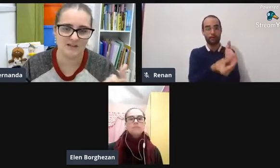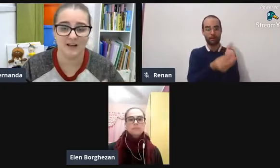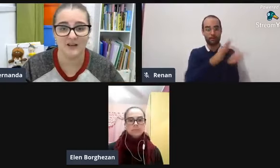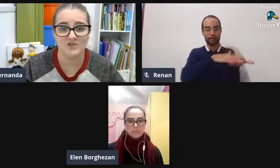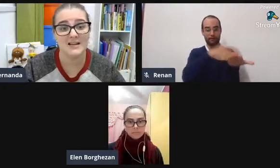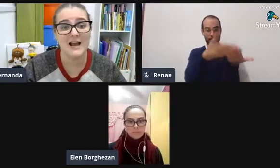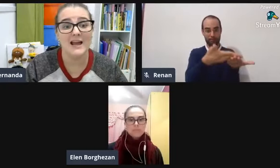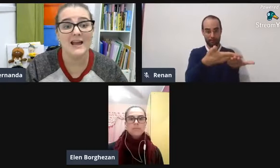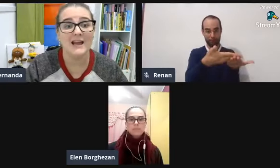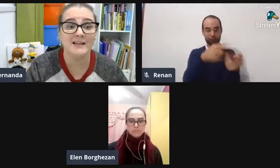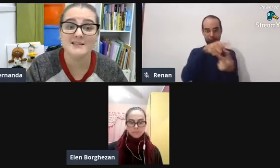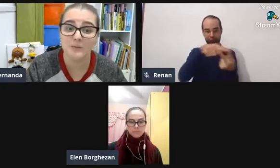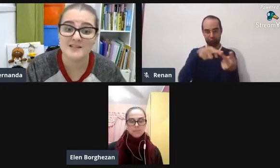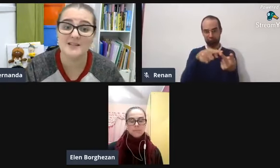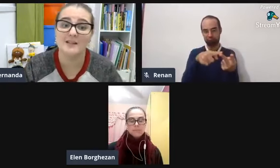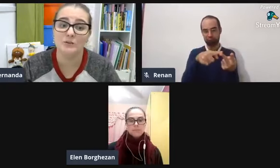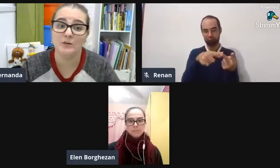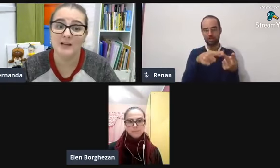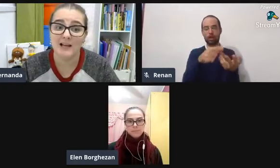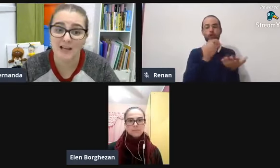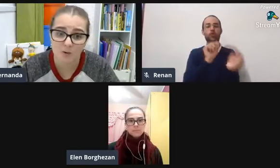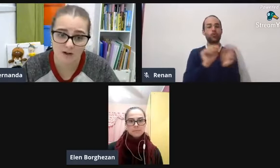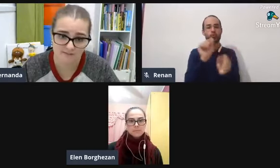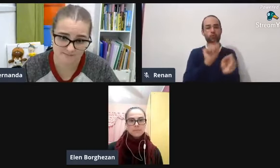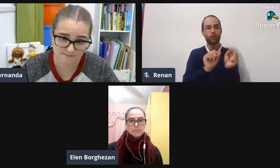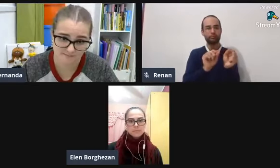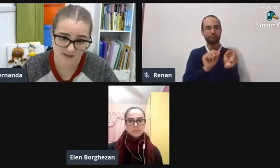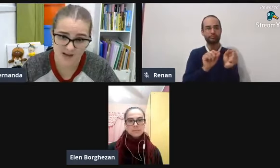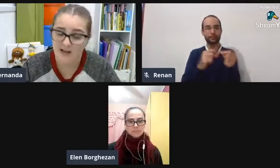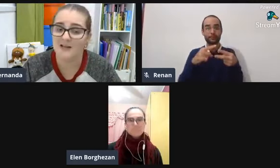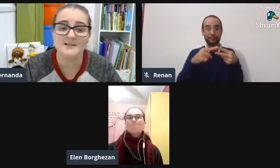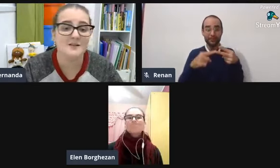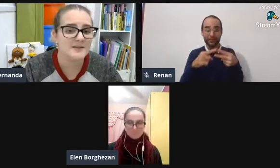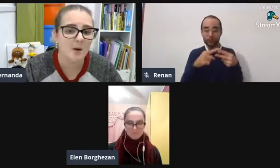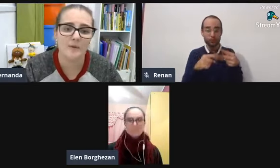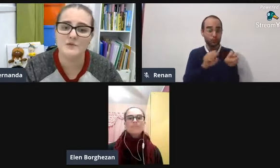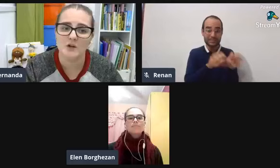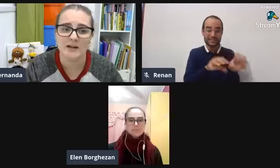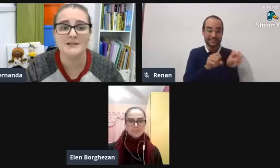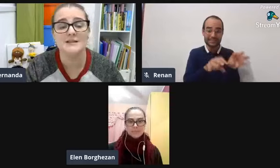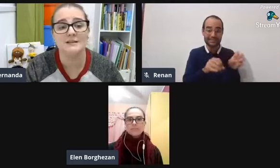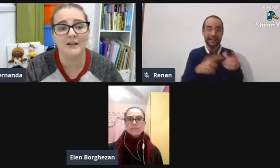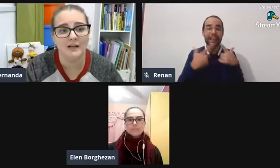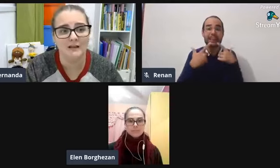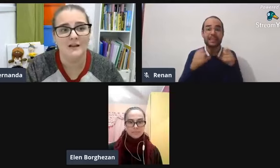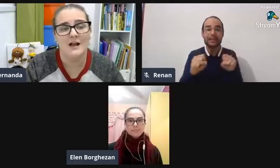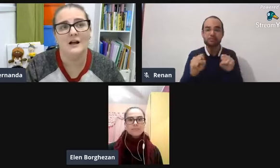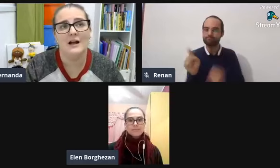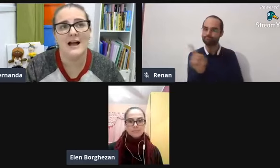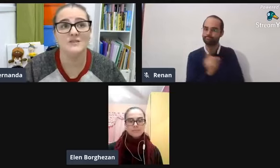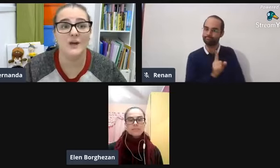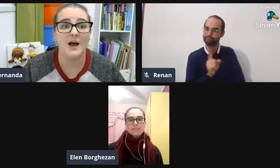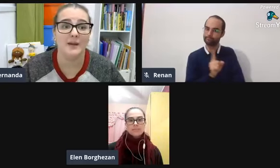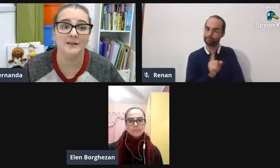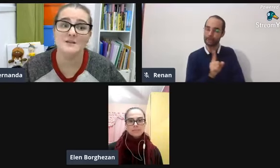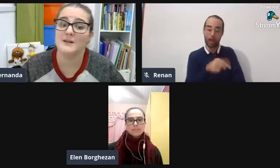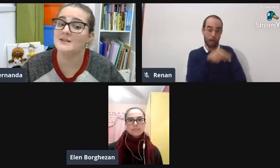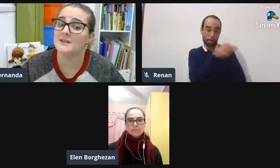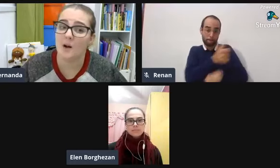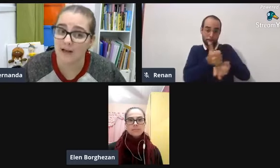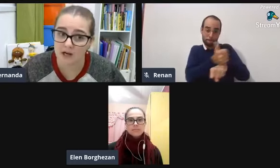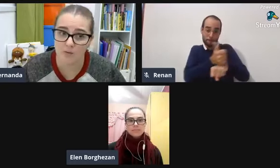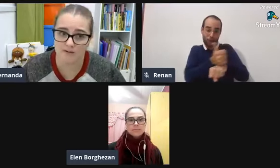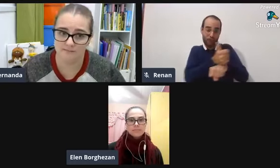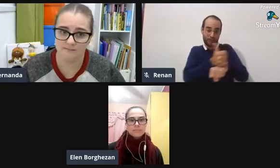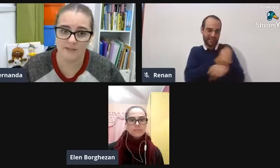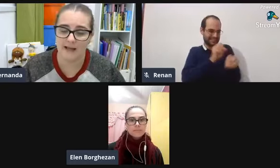duas vertentes, eles não ensinam língua. Eles não são profissionais que têm as ferramentas para